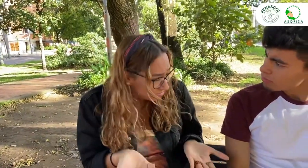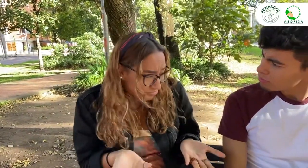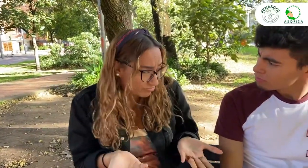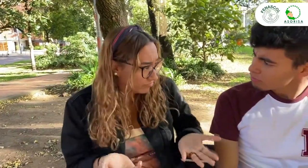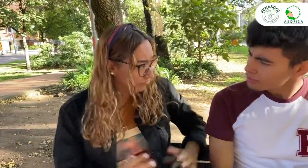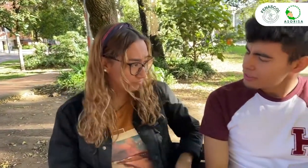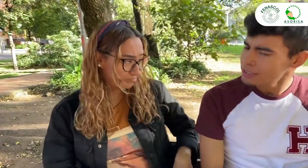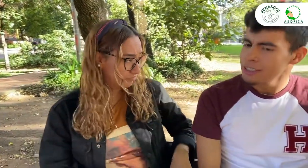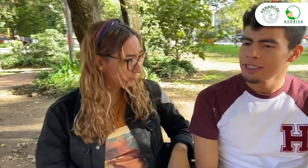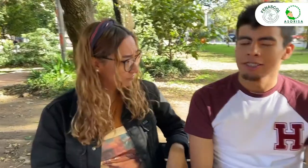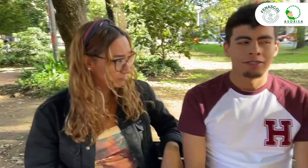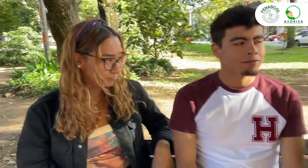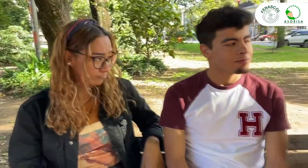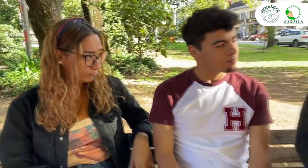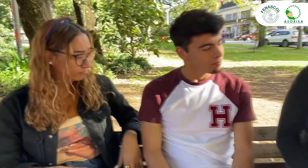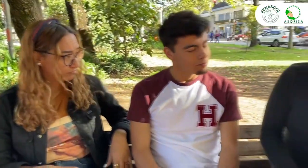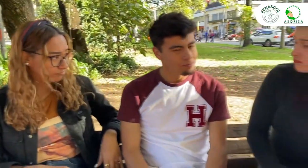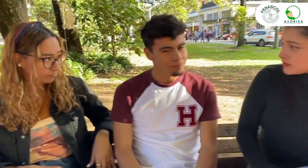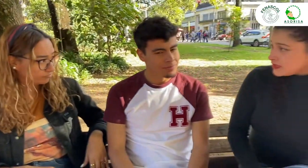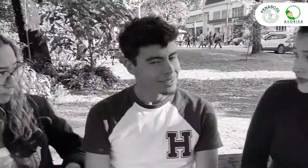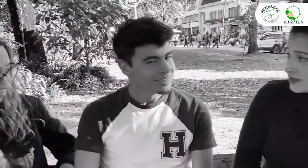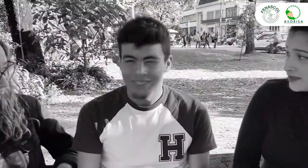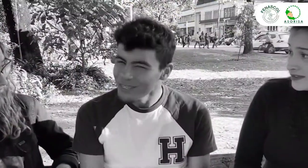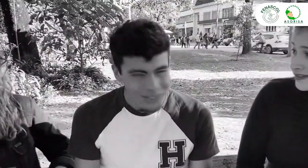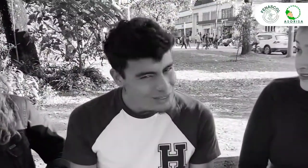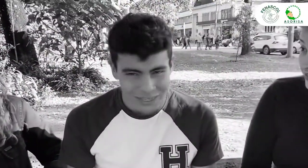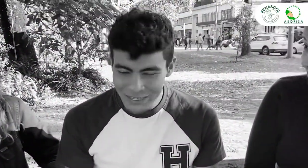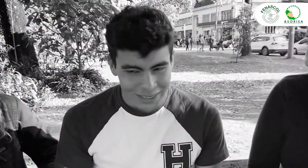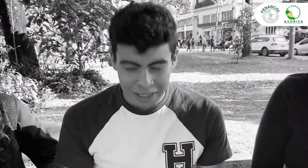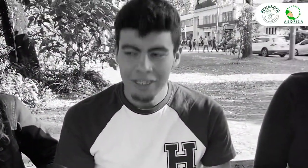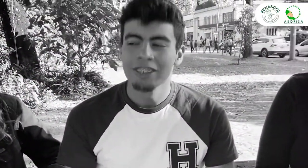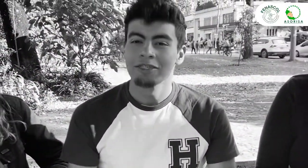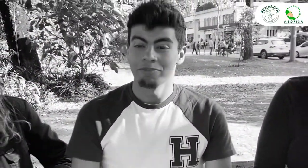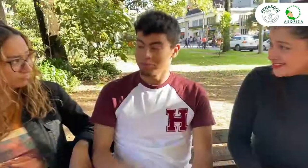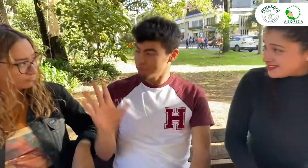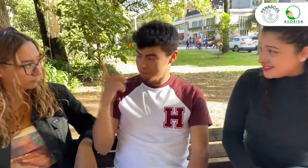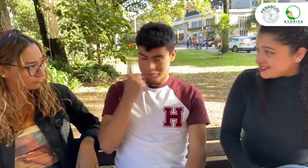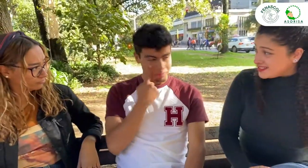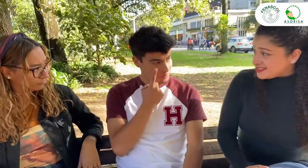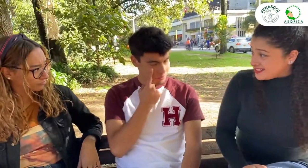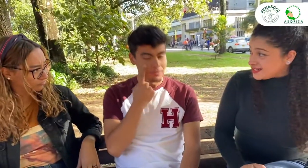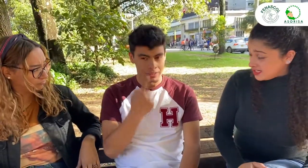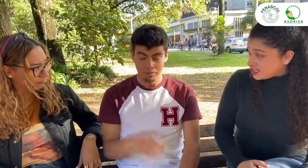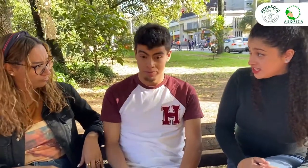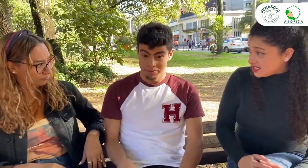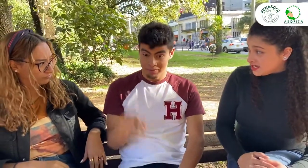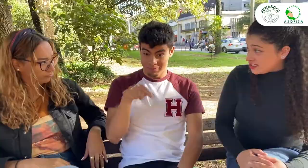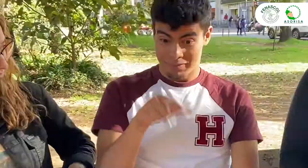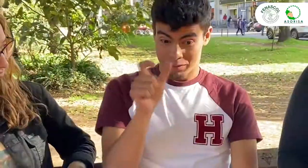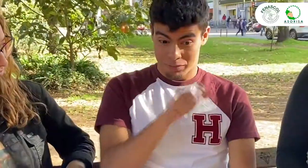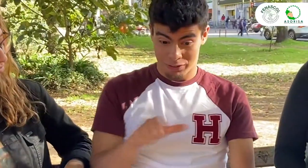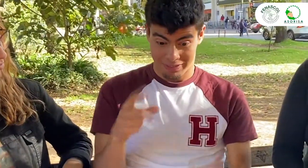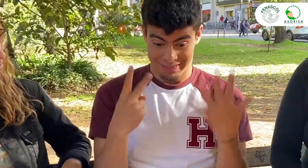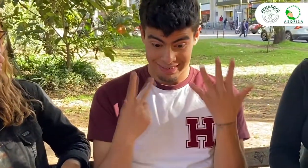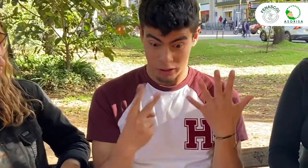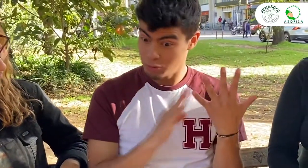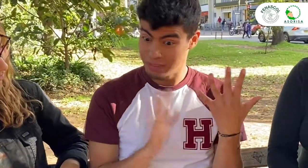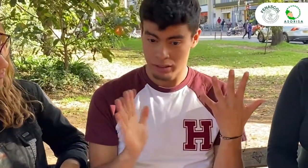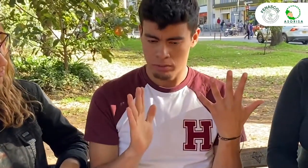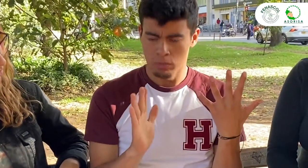bogotá no tenemos el grupo completo no miren si solo tienen 7 personas pueden invitar personas de otras regiones